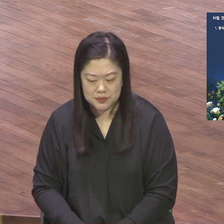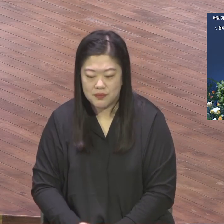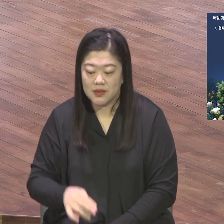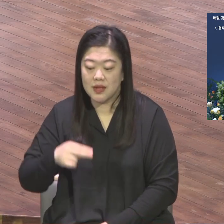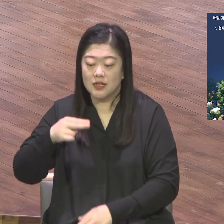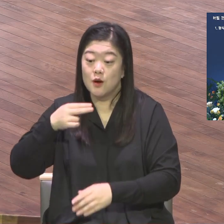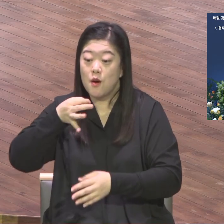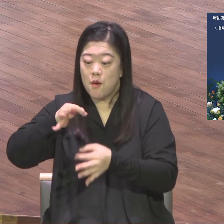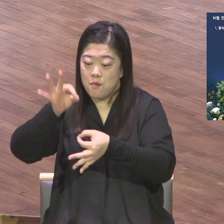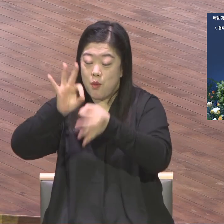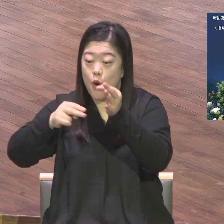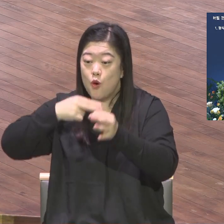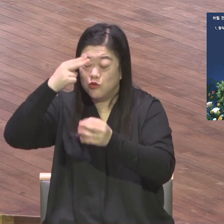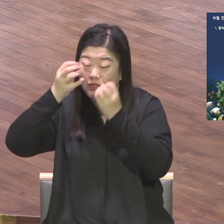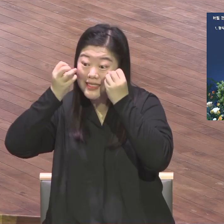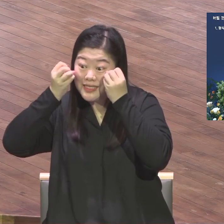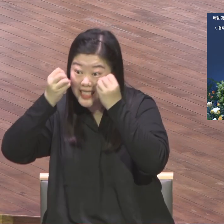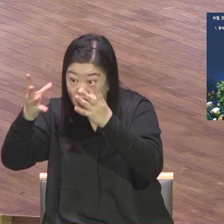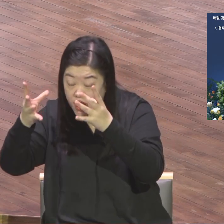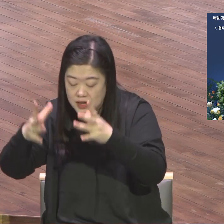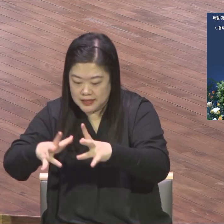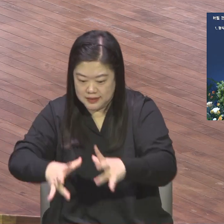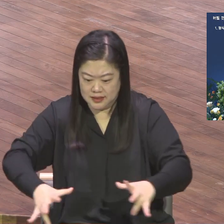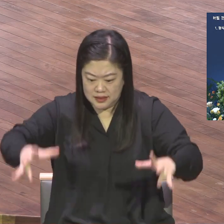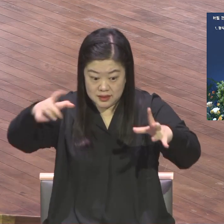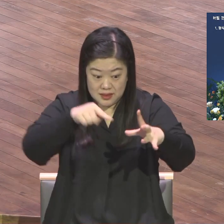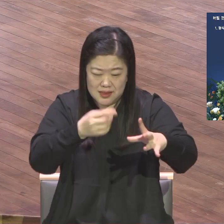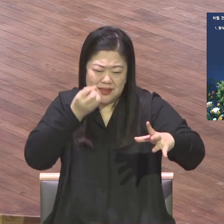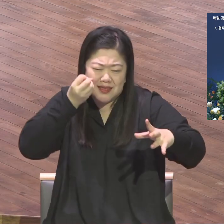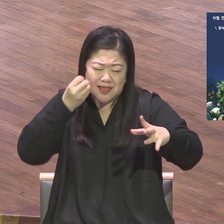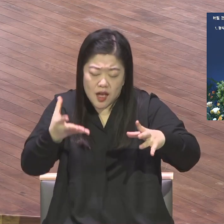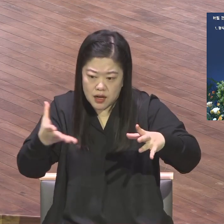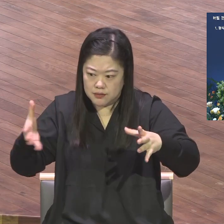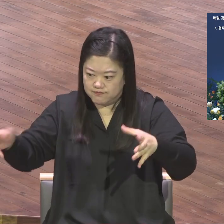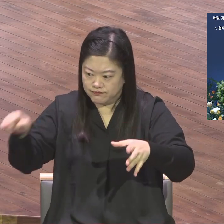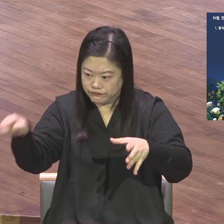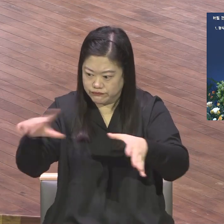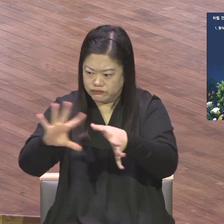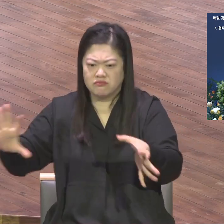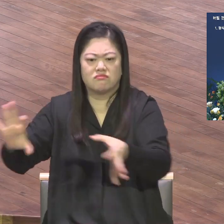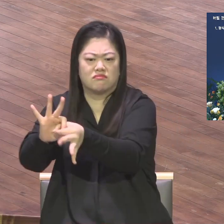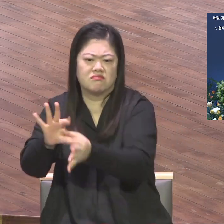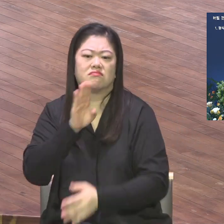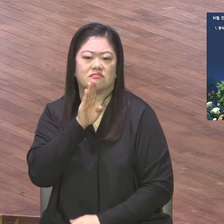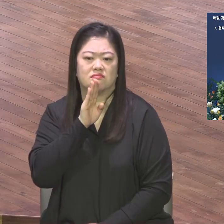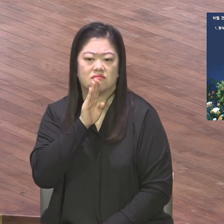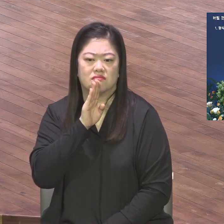강조하고 있습니다. 완전 새로운 복음 체질의 삶이 되어라.